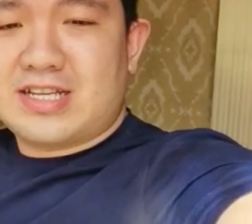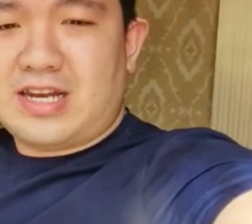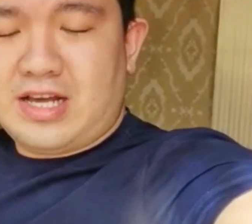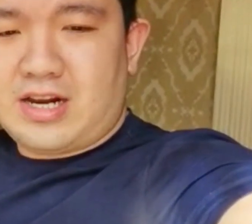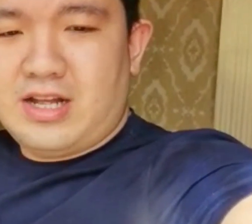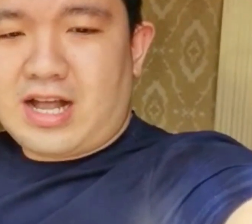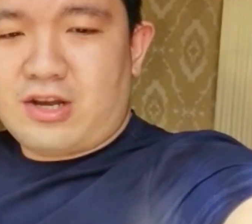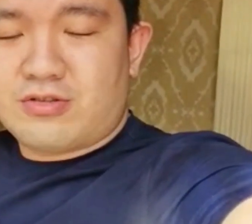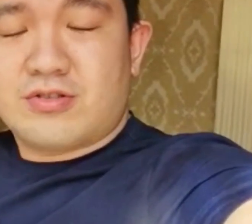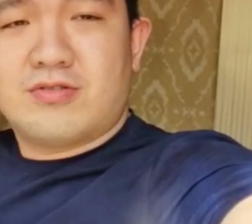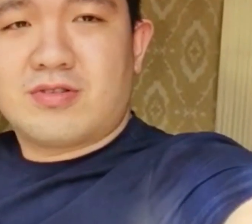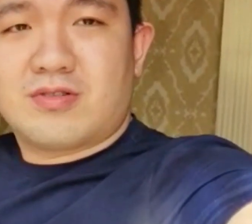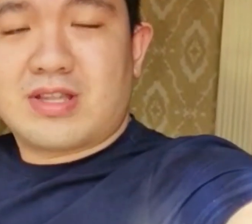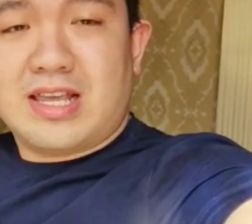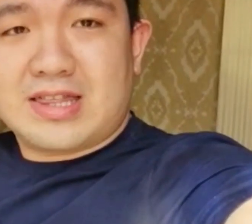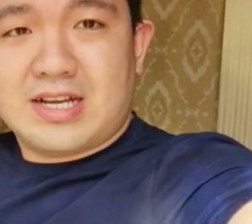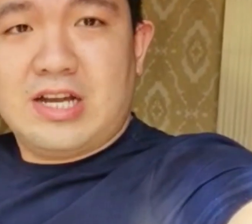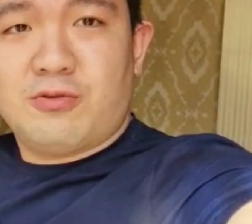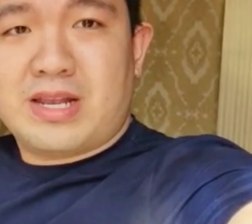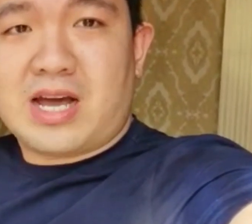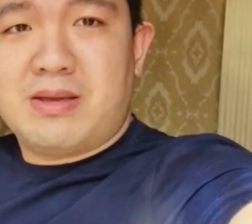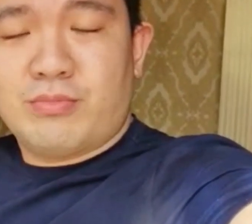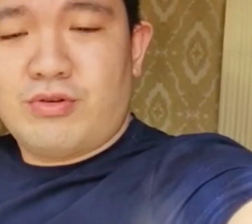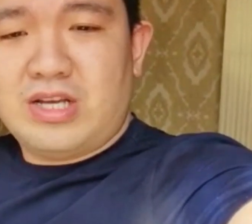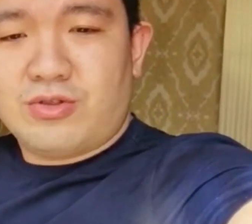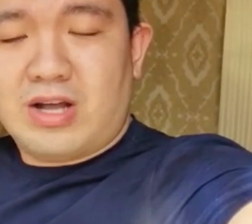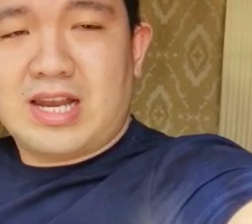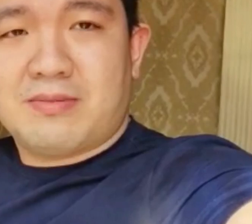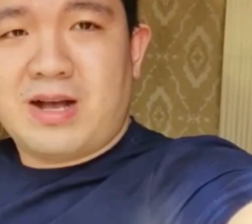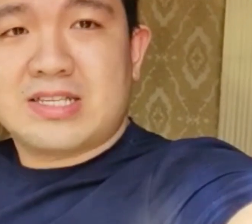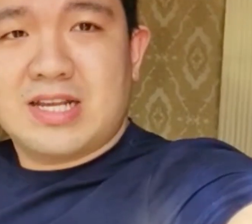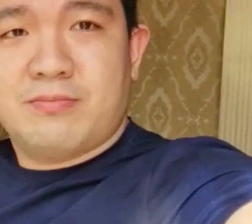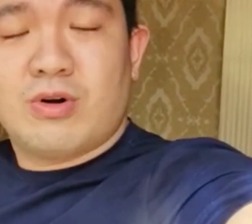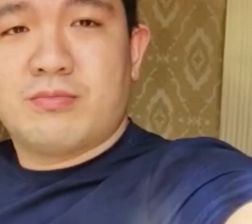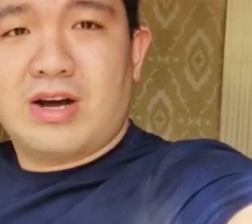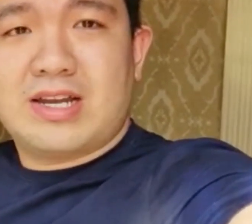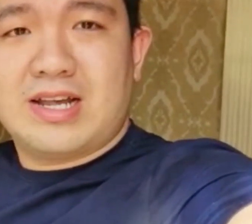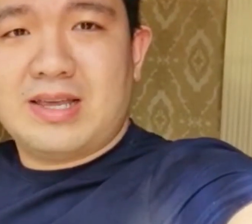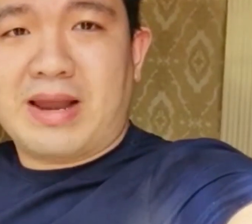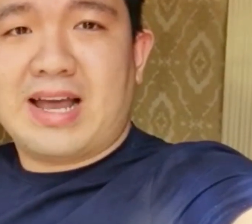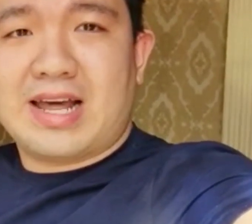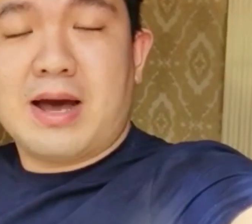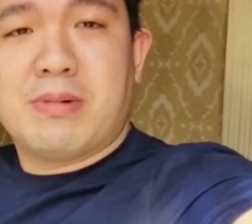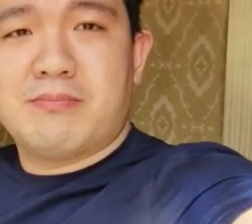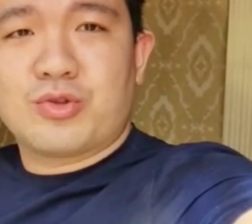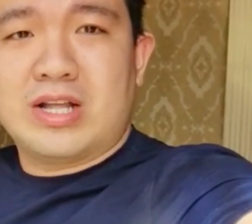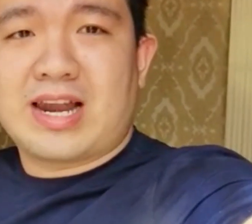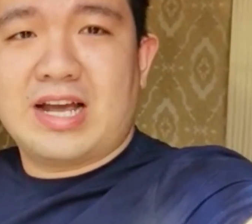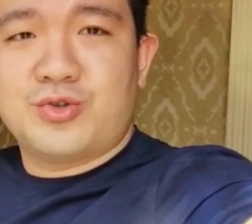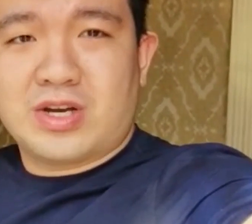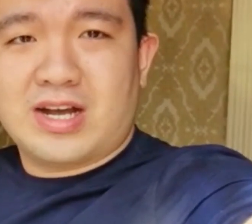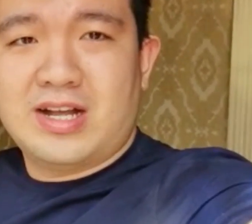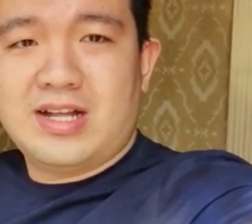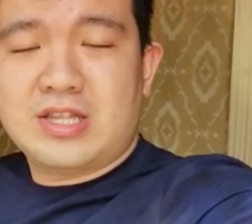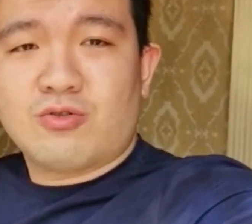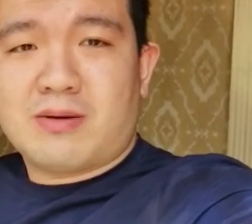saya sadar kalau ternyata kehidupan kami pun itu adalah hasil buah-buah dari pelayanan hamba-hamba Tuhan yang lain